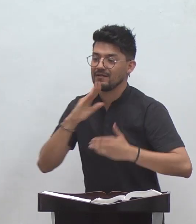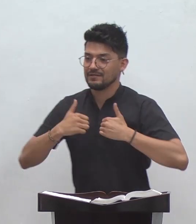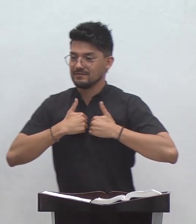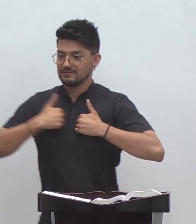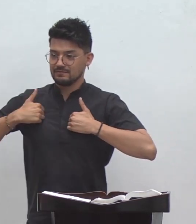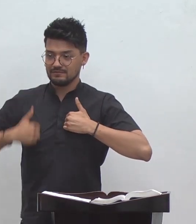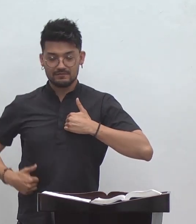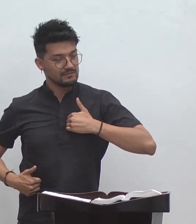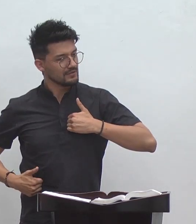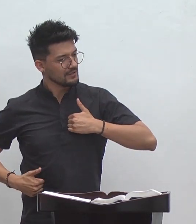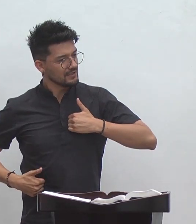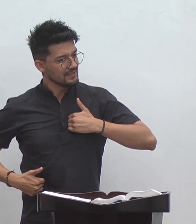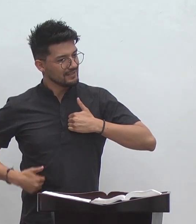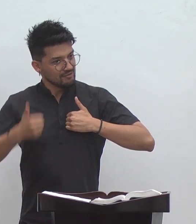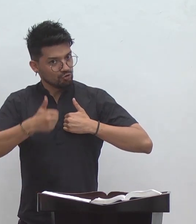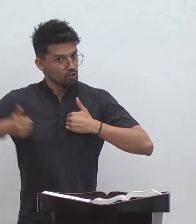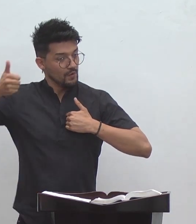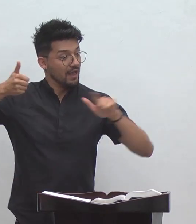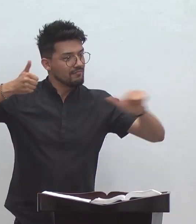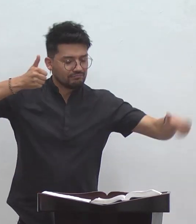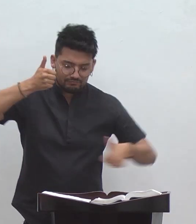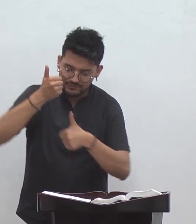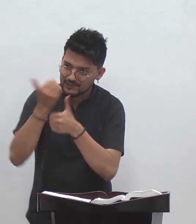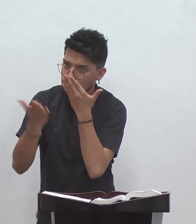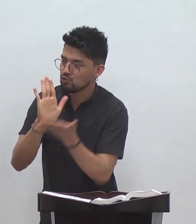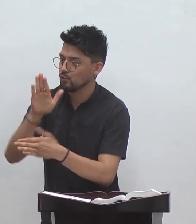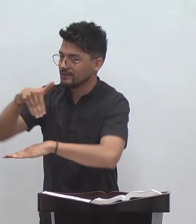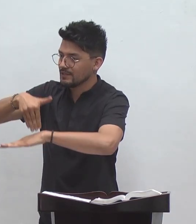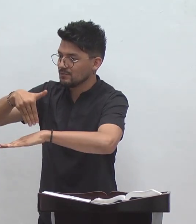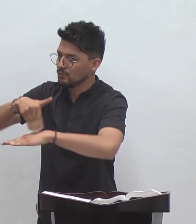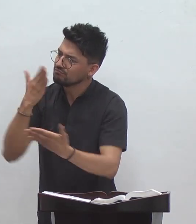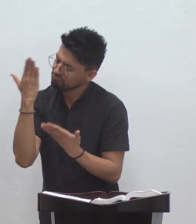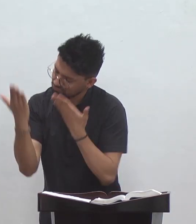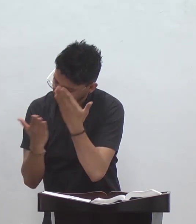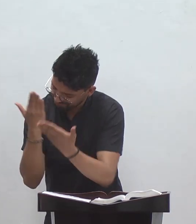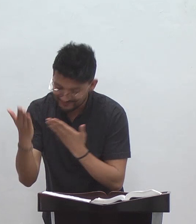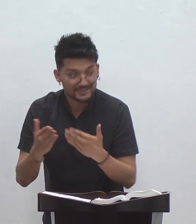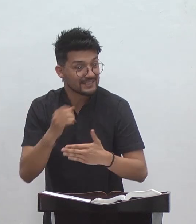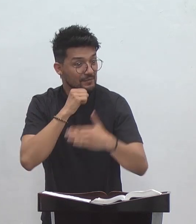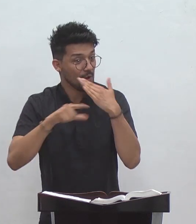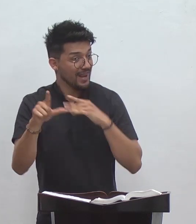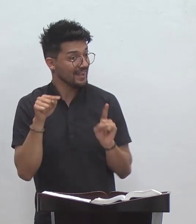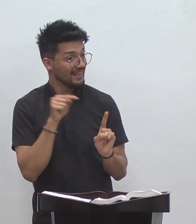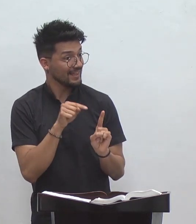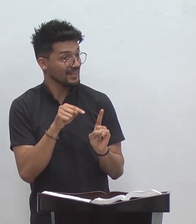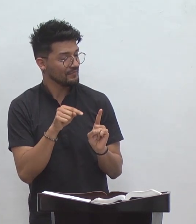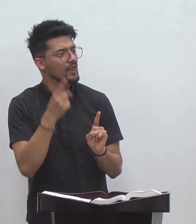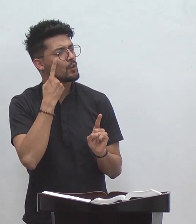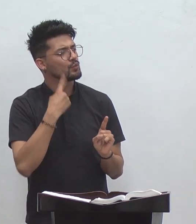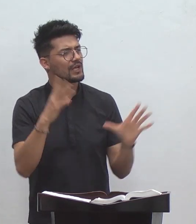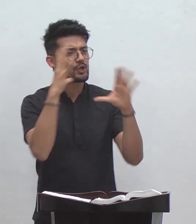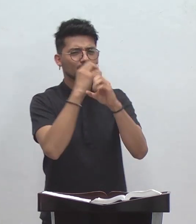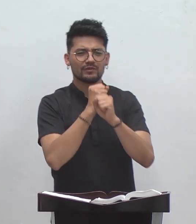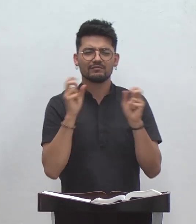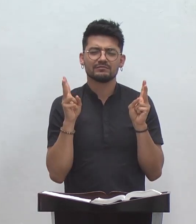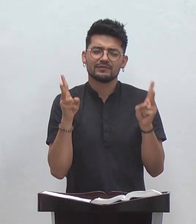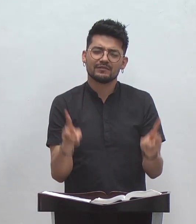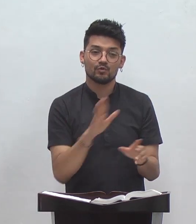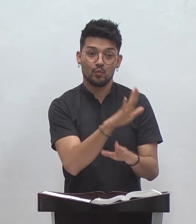Samuel servía al sacerdote Elí, el principal en el templo. Samuel le servía a él. Pero un día en la